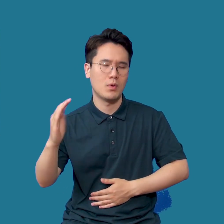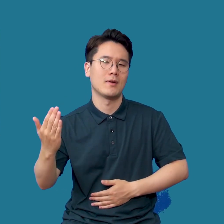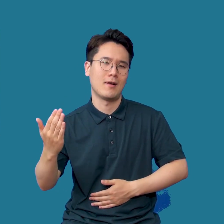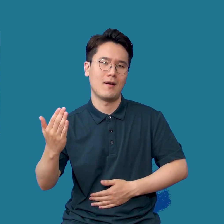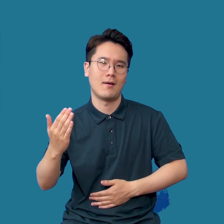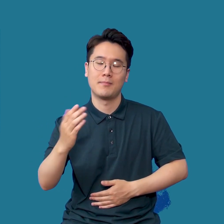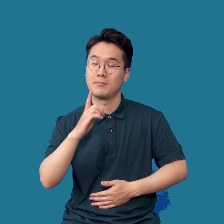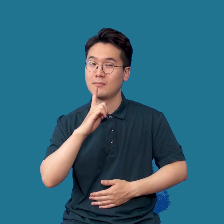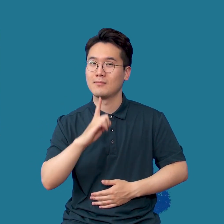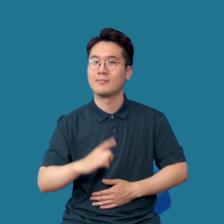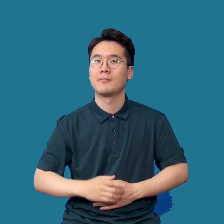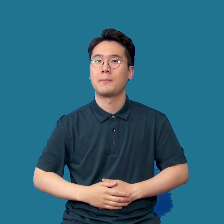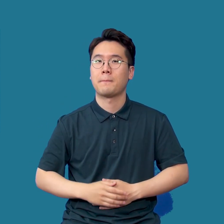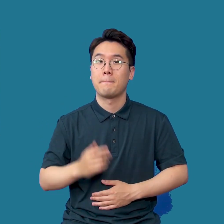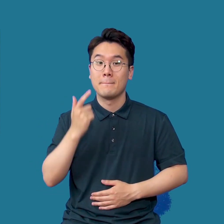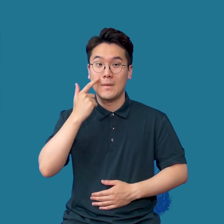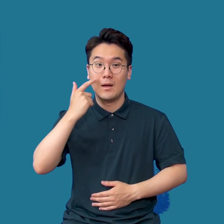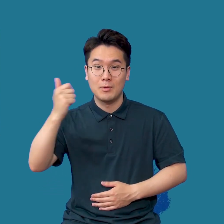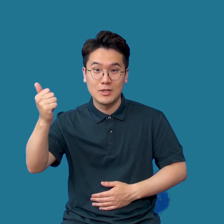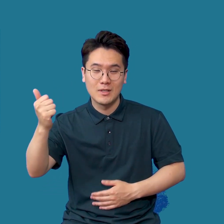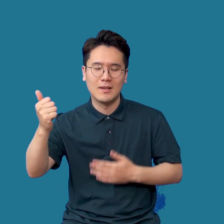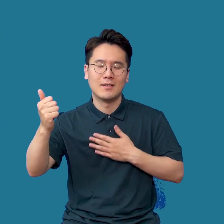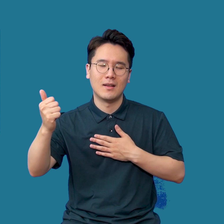아버지께서 나의 가는 길을 아신다.